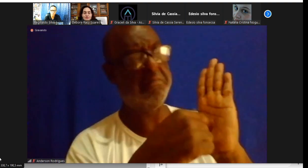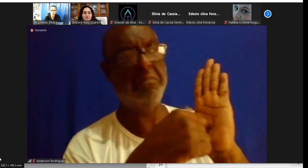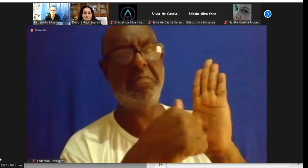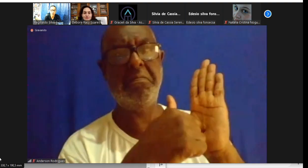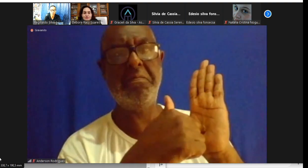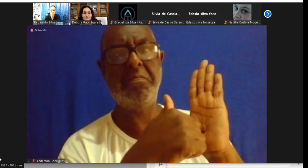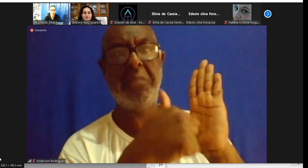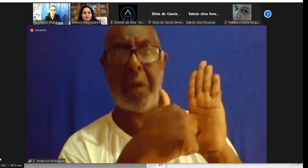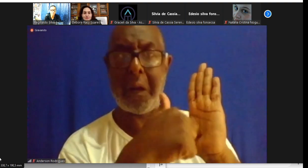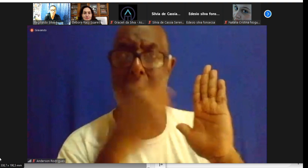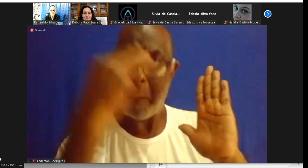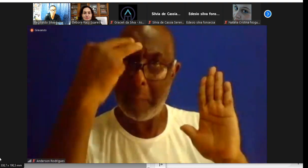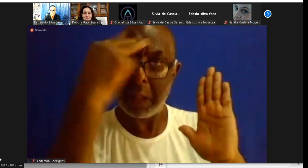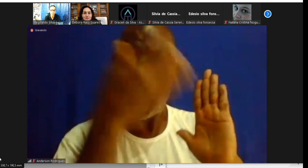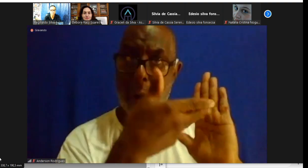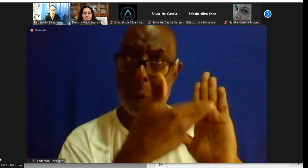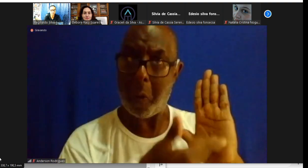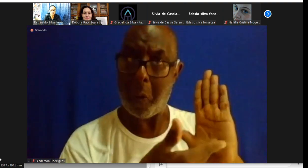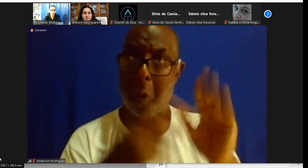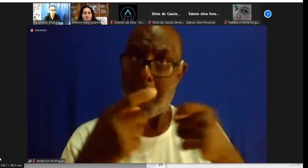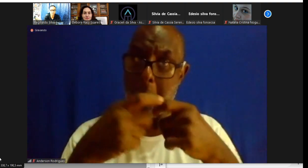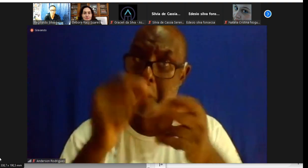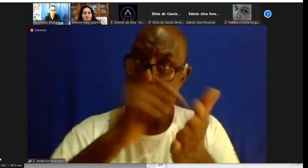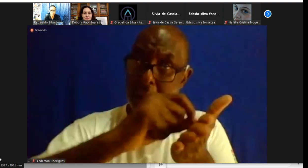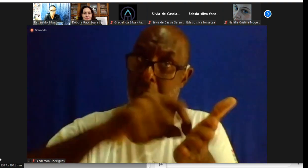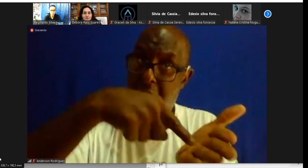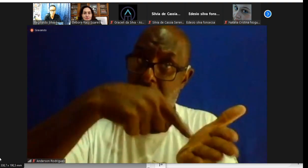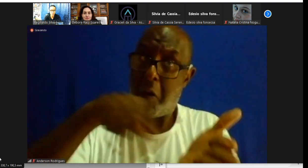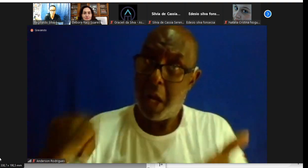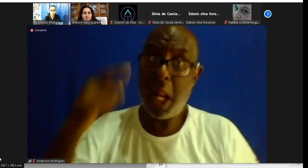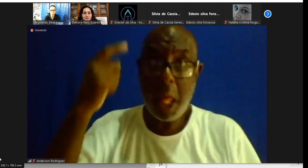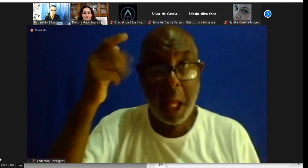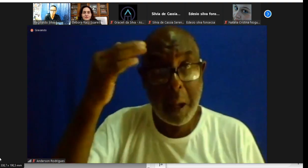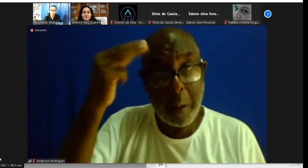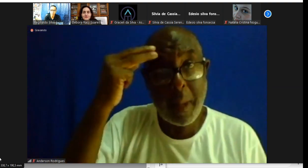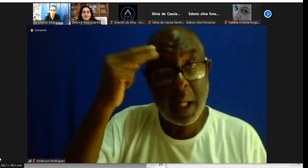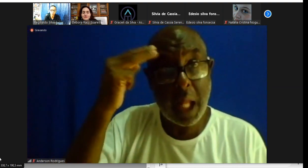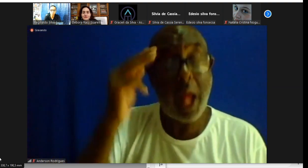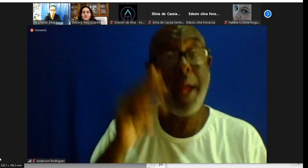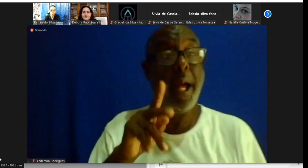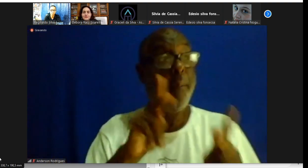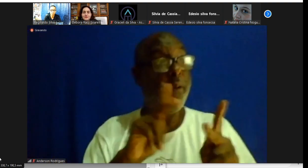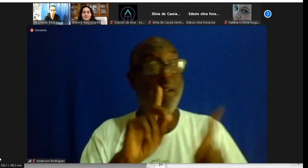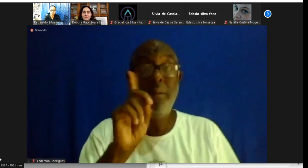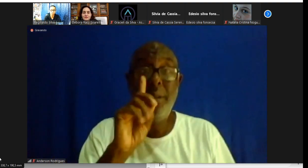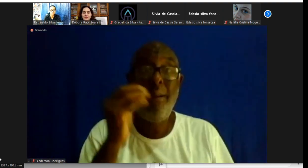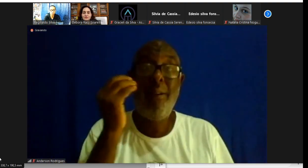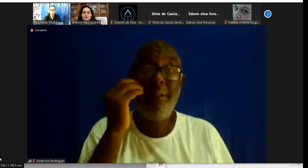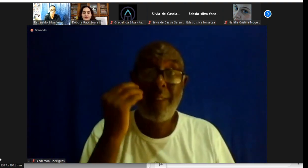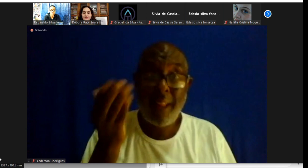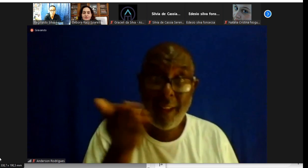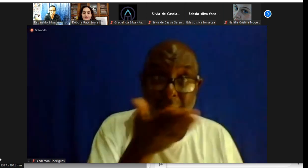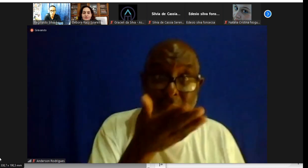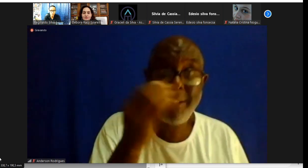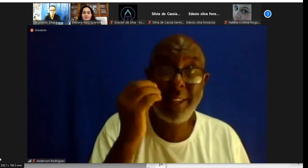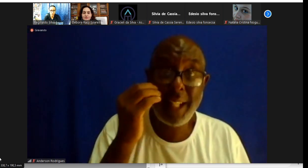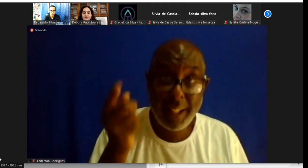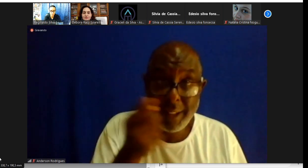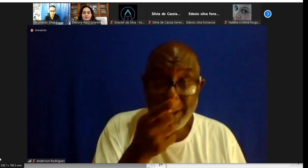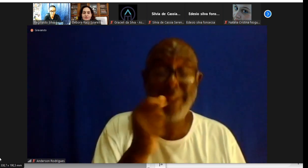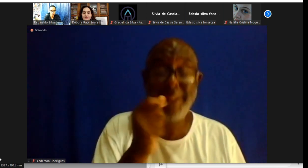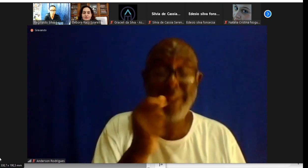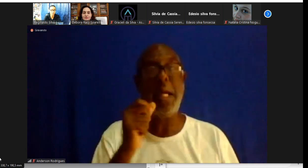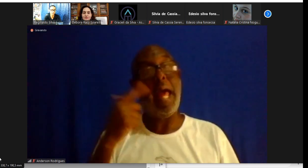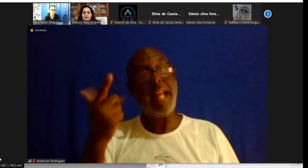disse, não, tá aqui escrito, olha, tá escrito aqui que ele é deficiente mental. O professor, não, faz